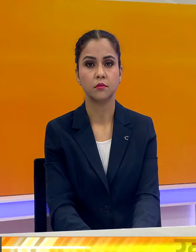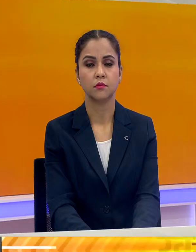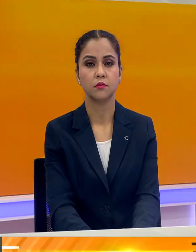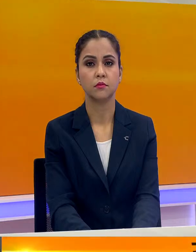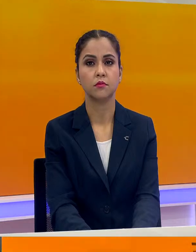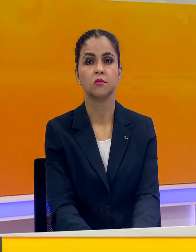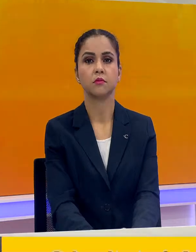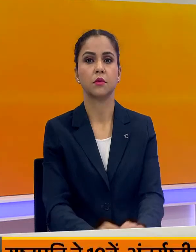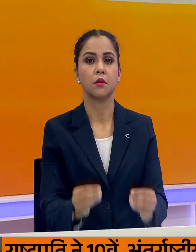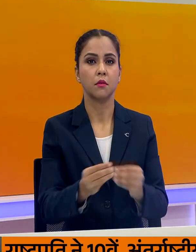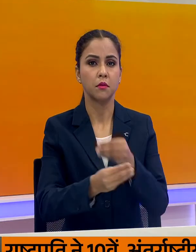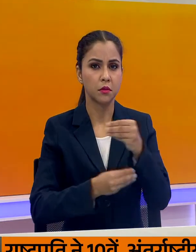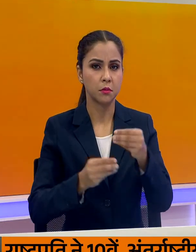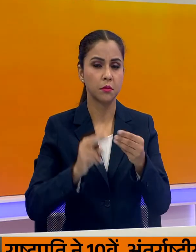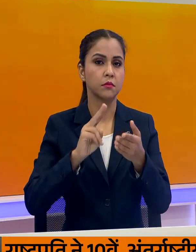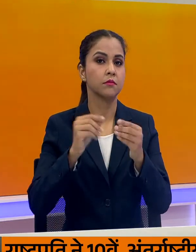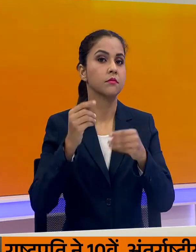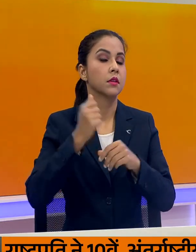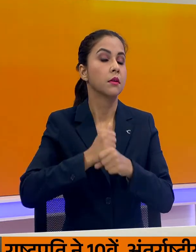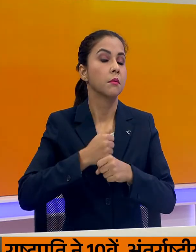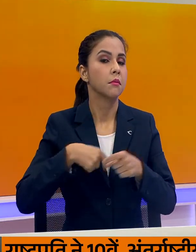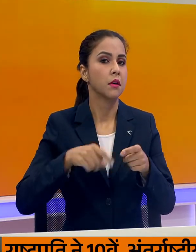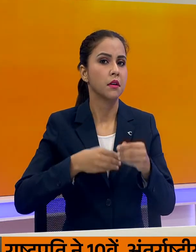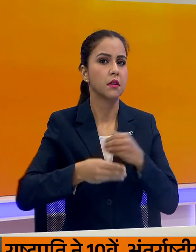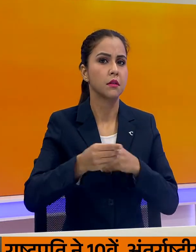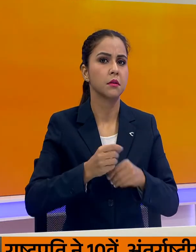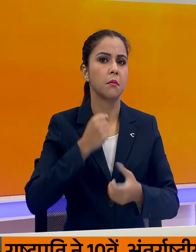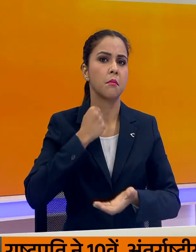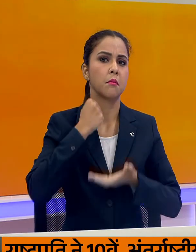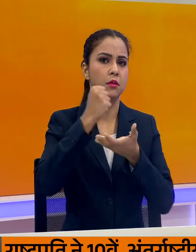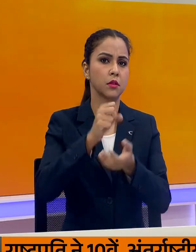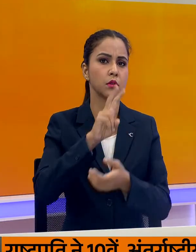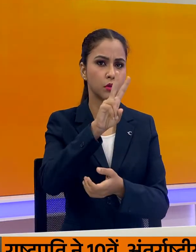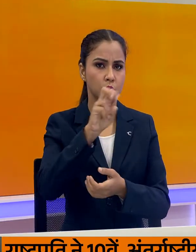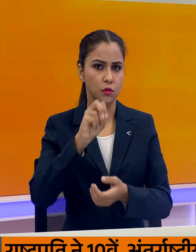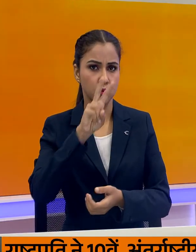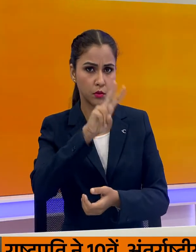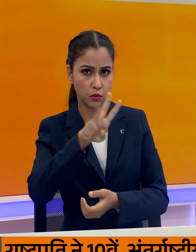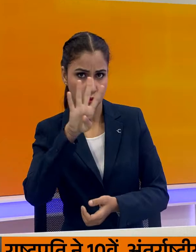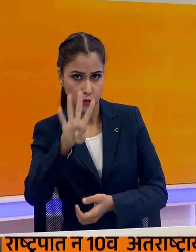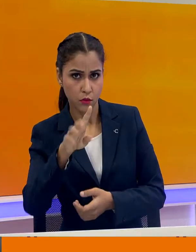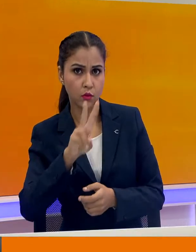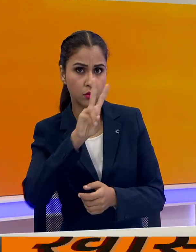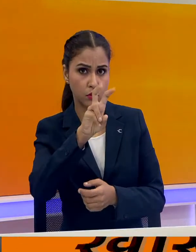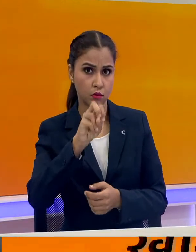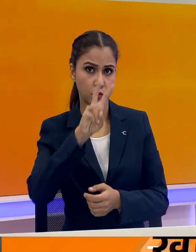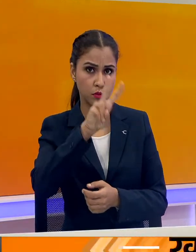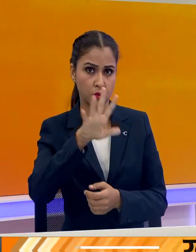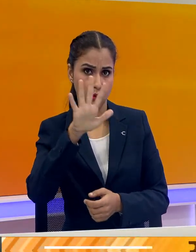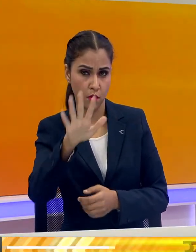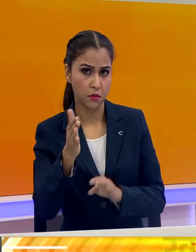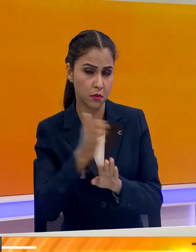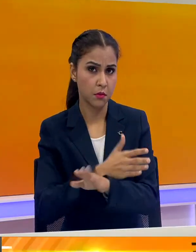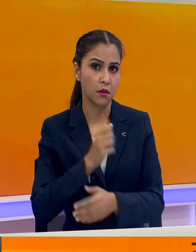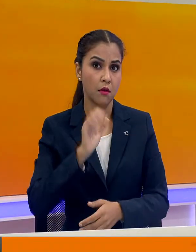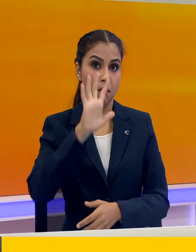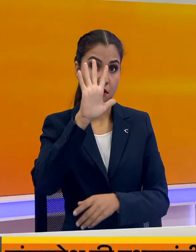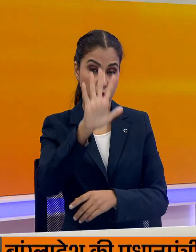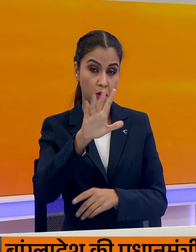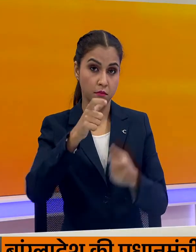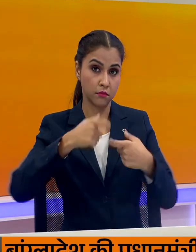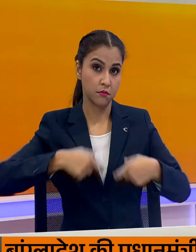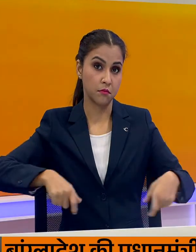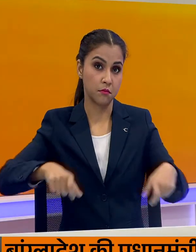केंद्रीय वित्त मंत्री निर्मला सीतारमण ने आगामी आम बजट 2024-25 से पहले 5वीं बजट पूर्व परामर्श बैठक